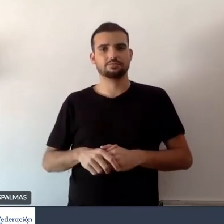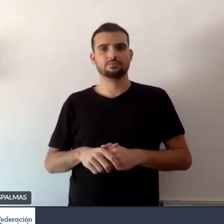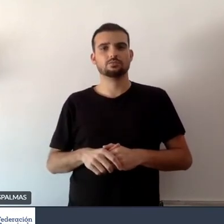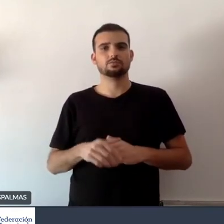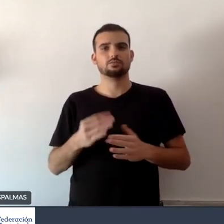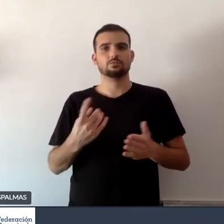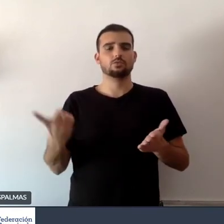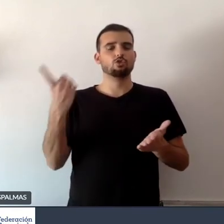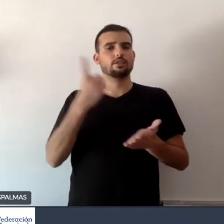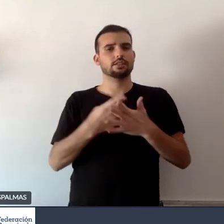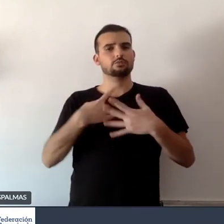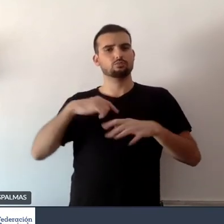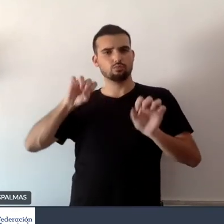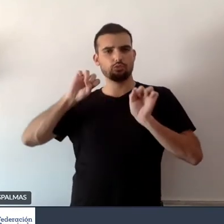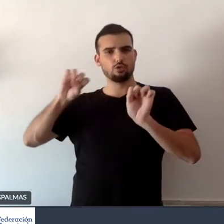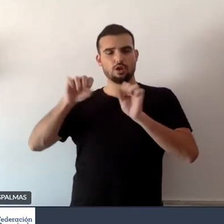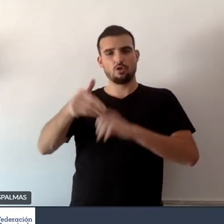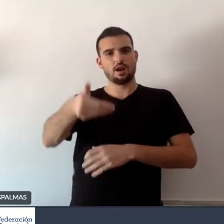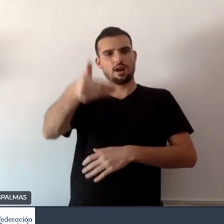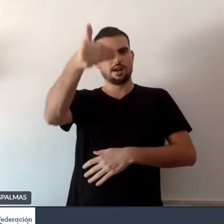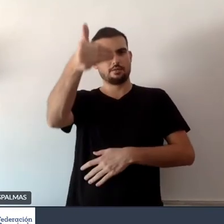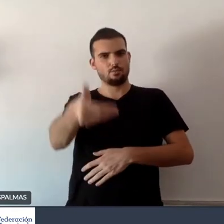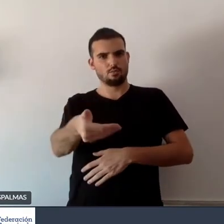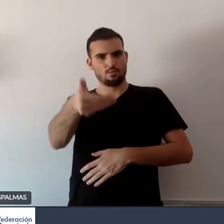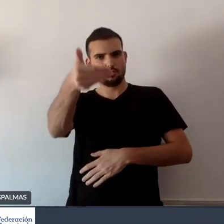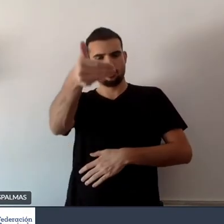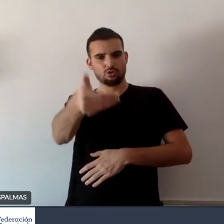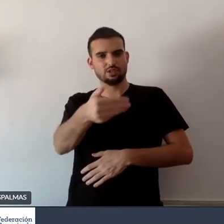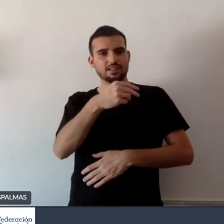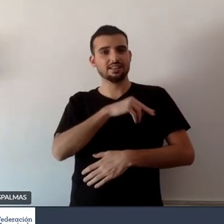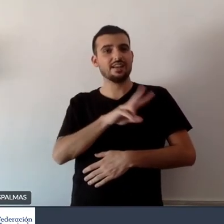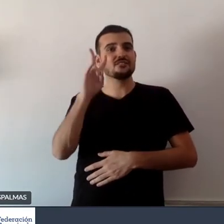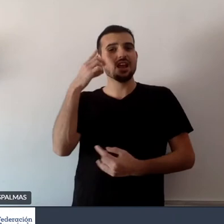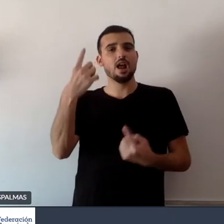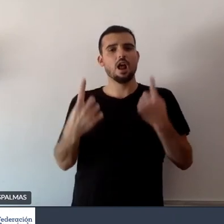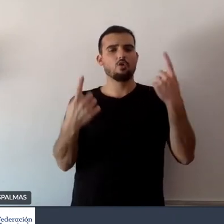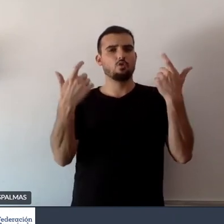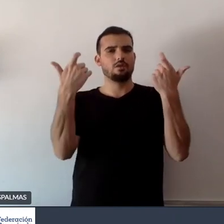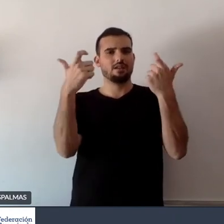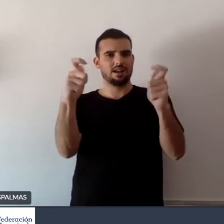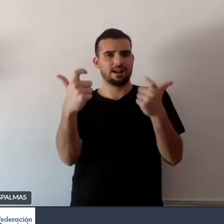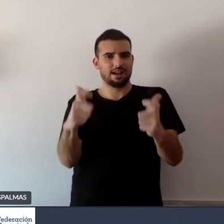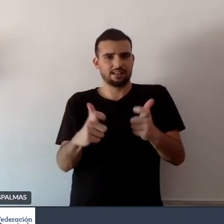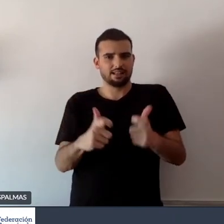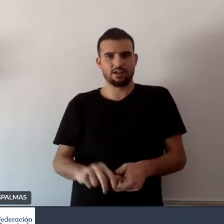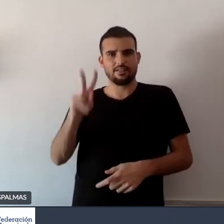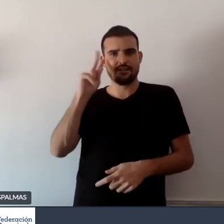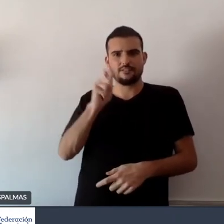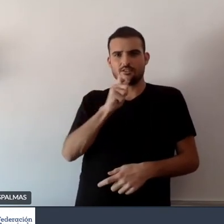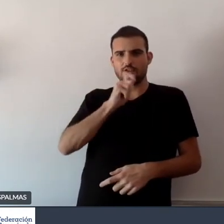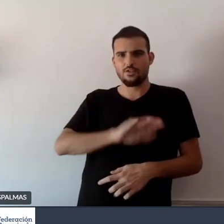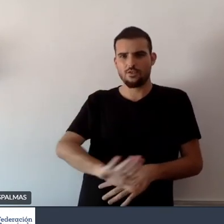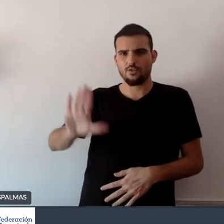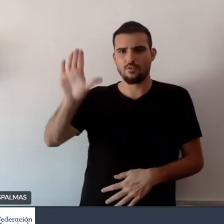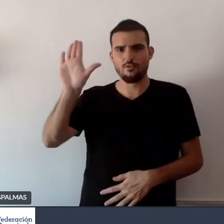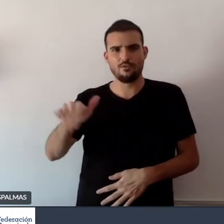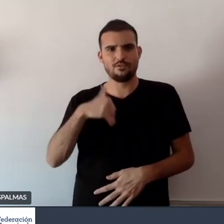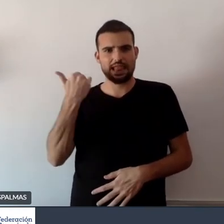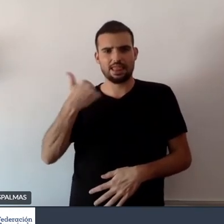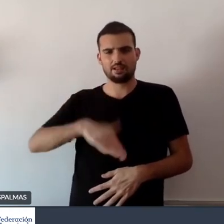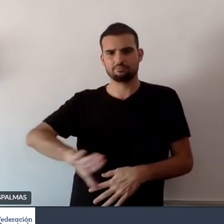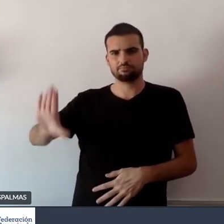otro bloqueo. Es importante ver, a mí, bueno, en algunas categorías se pita como falta. Fijaros la amplitud de bloqueo de Sermadini.